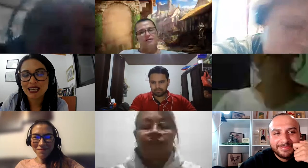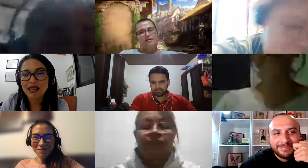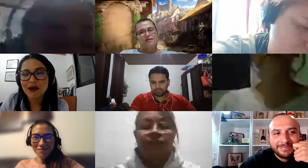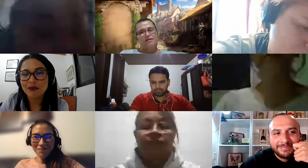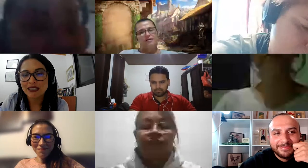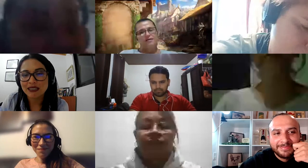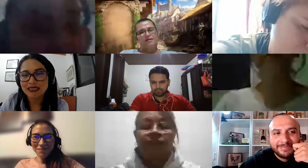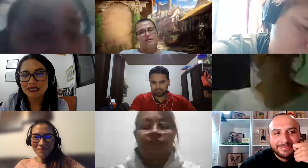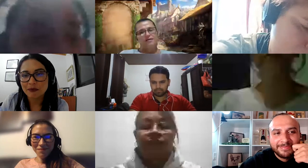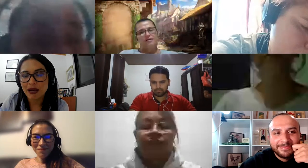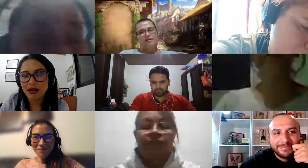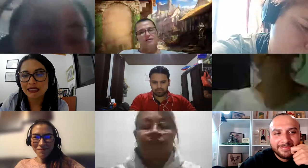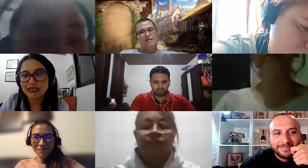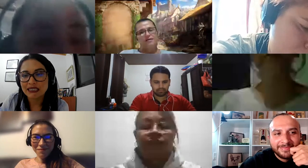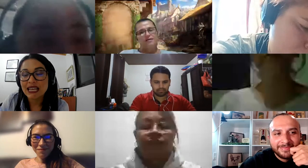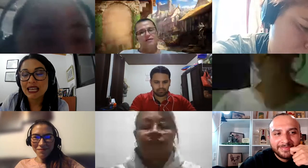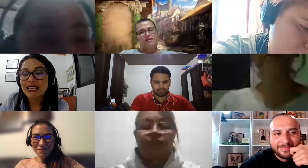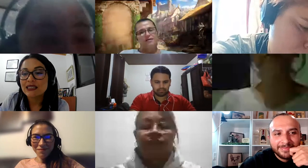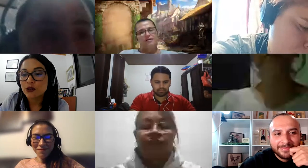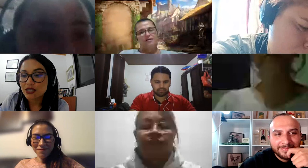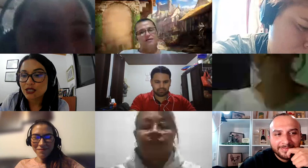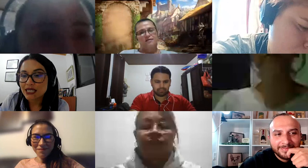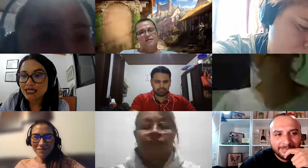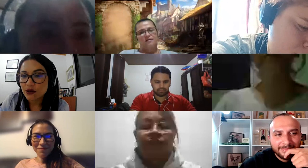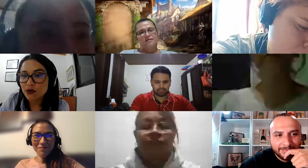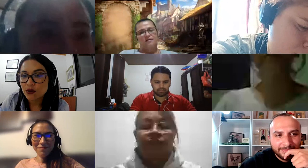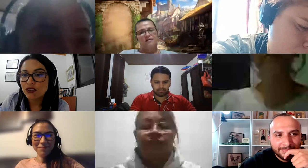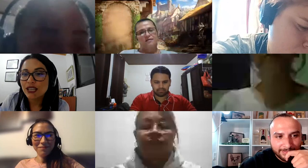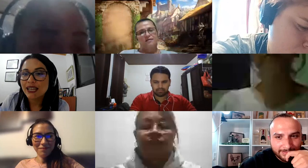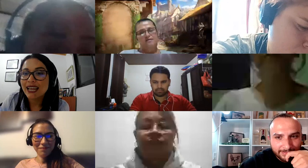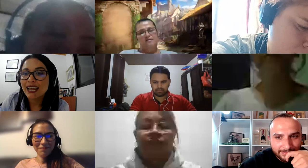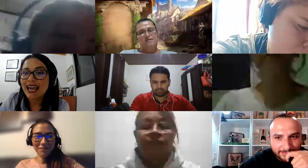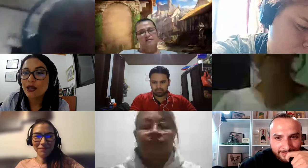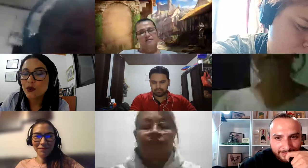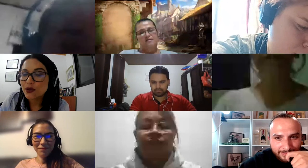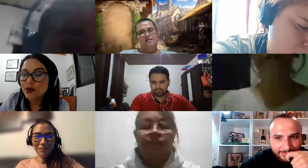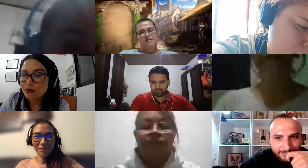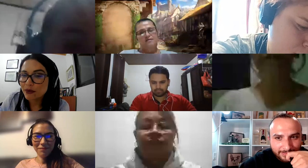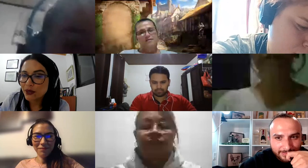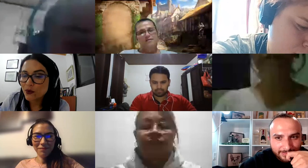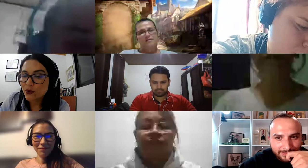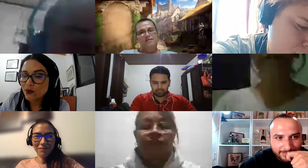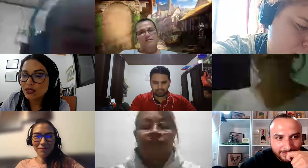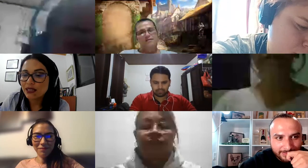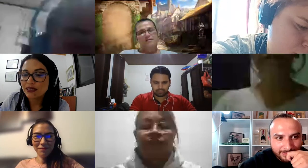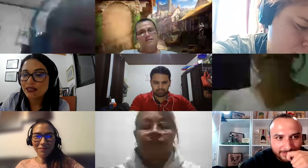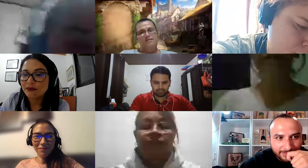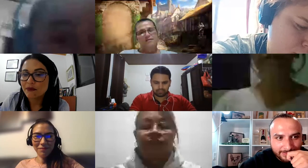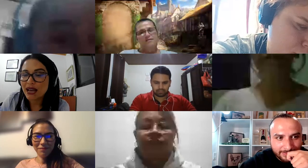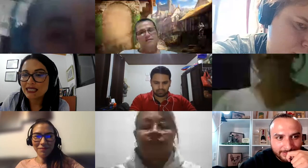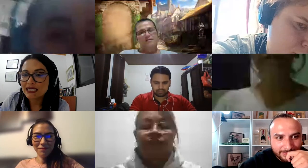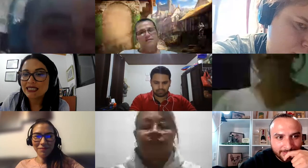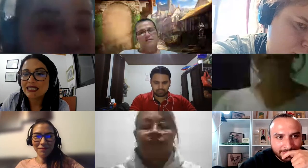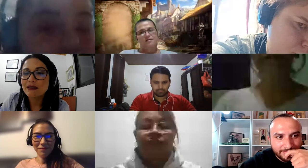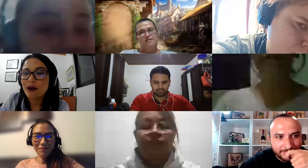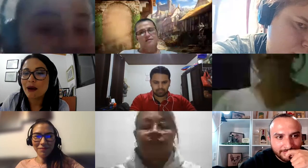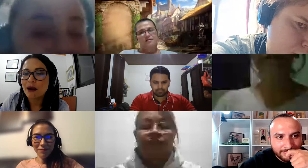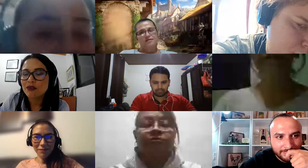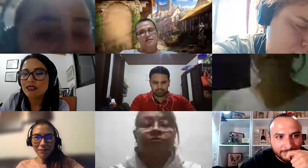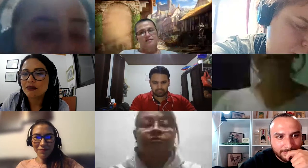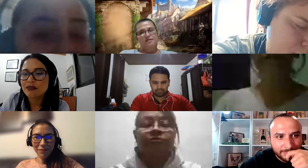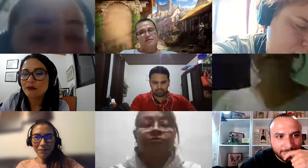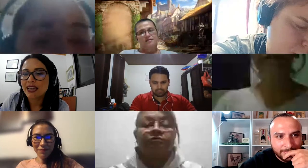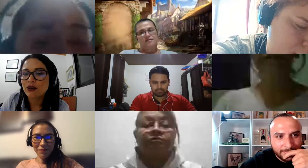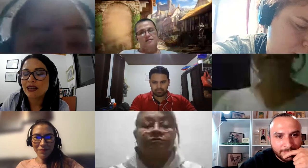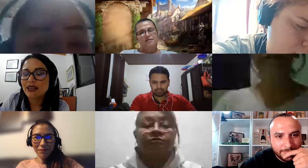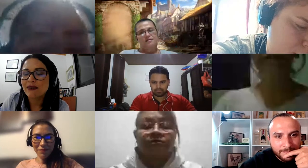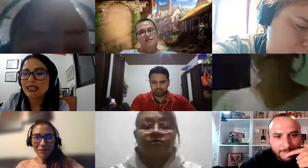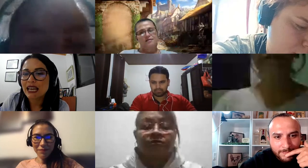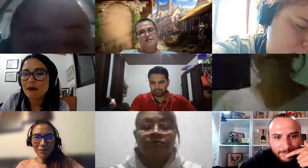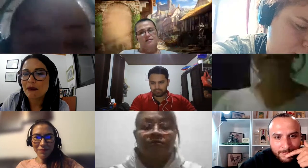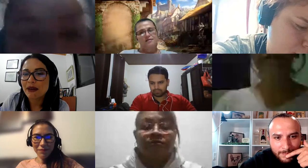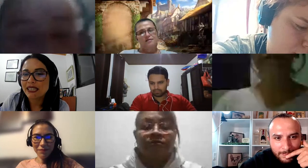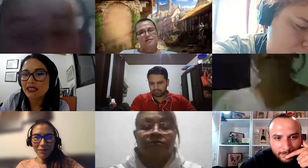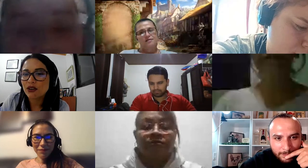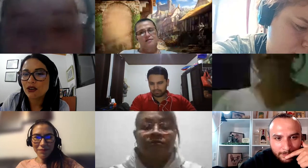personas participantes. No sé si alguno tiene alguna pregunta más. Vamos, que nos levante la manito